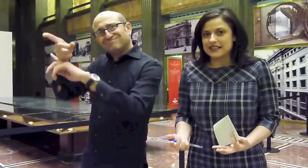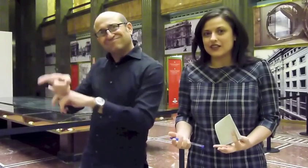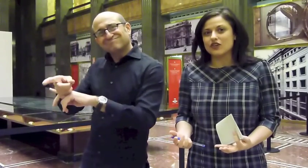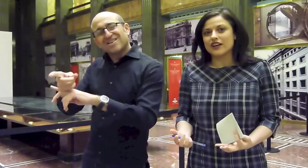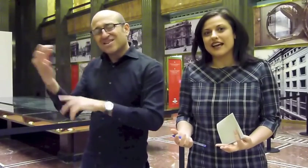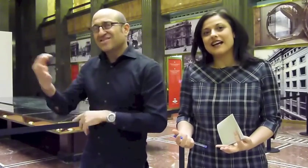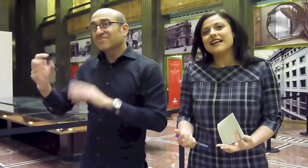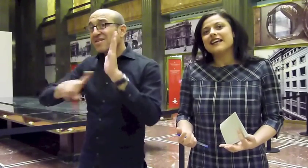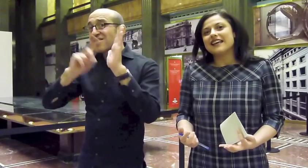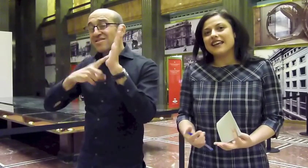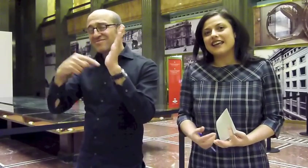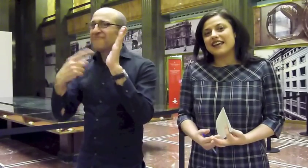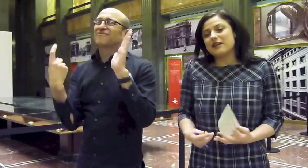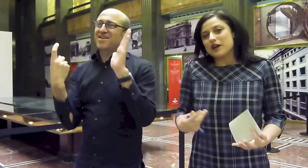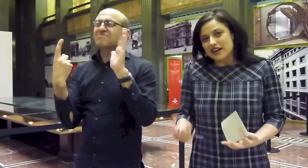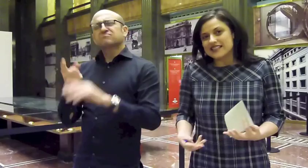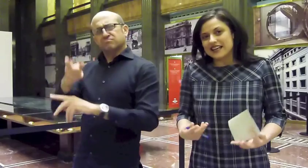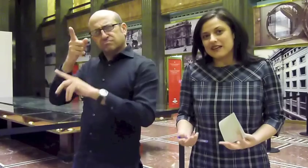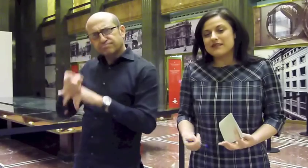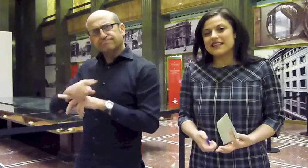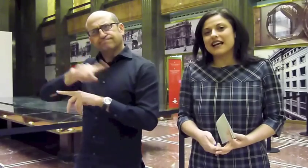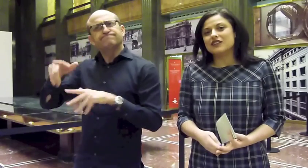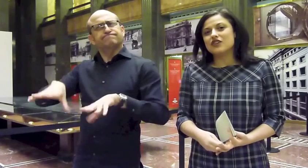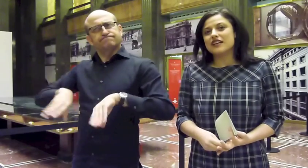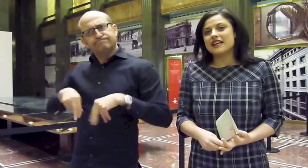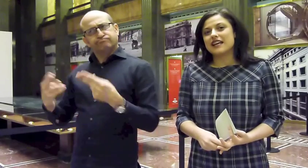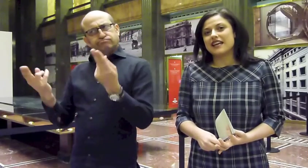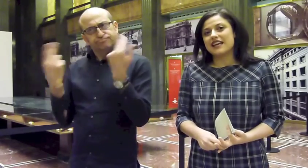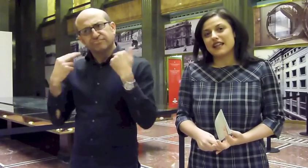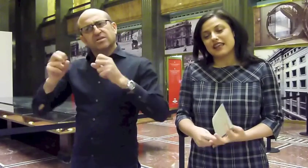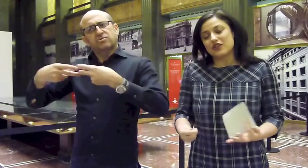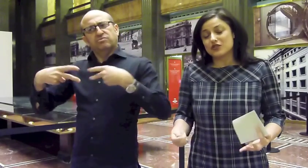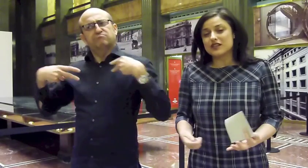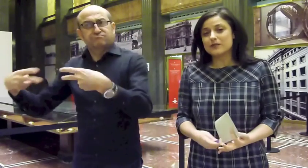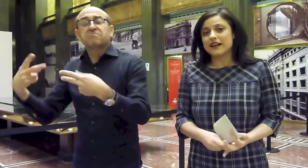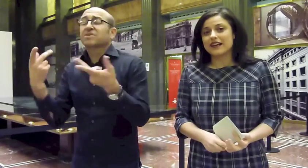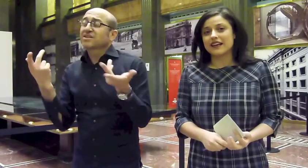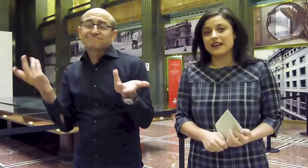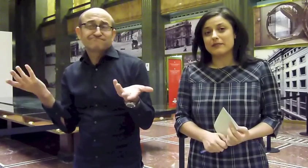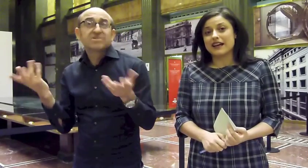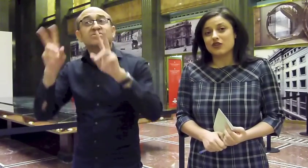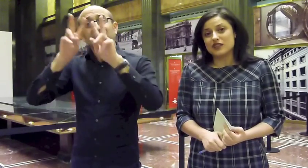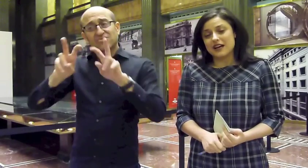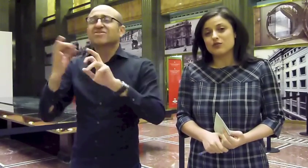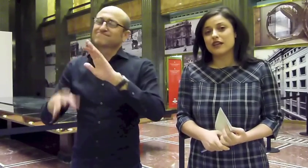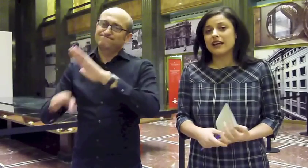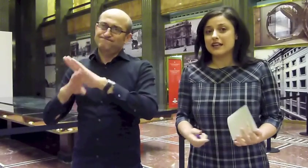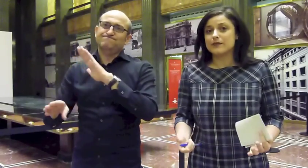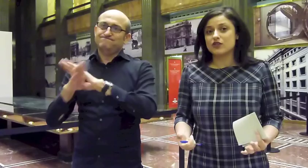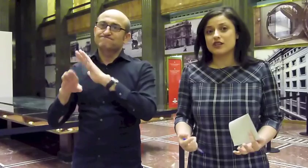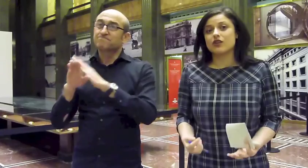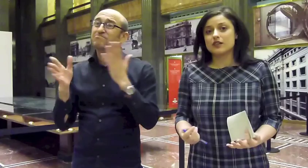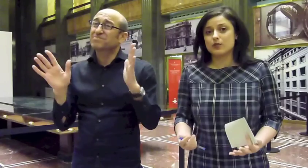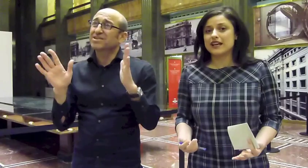poner esa tecnología y bueno, hay que seguir investigando y haciendo cosas para que consigamos que